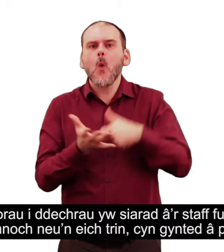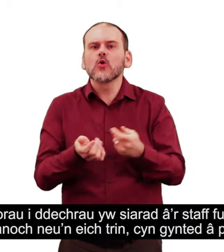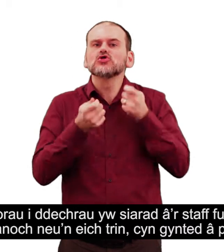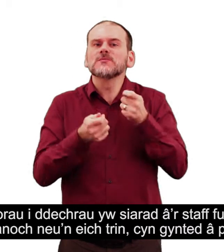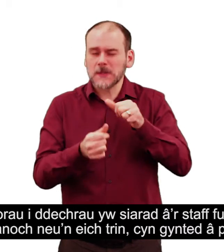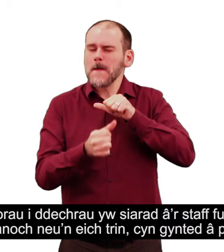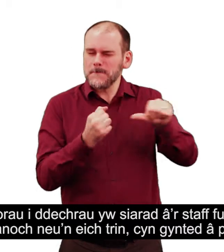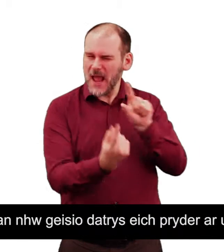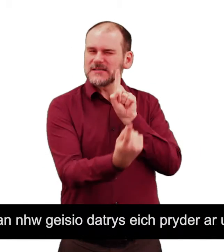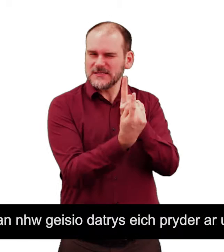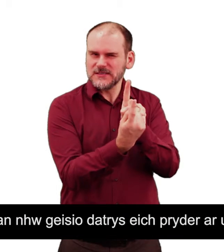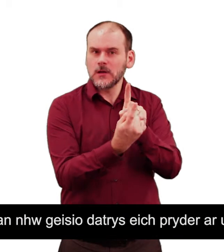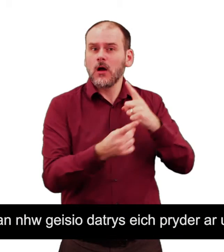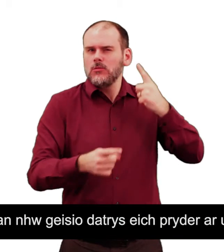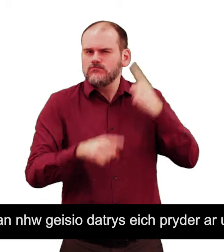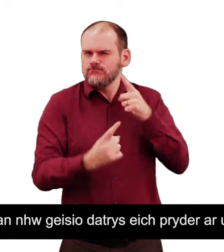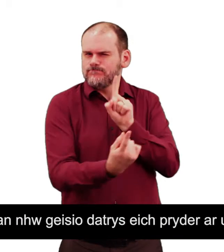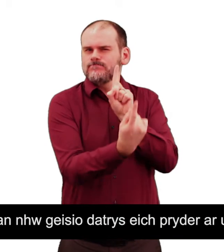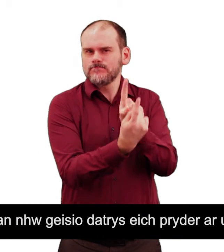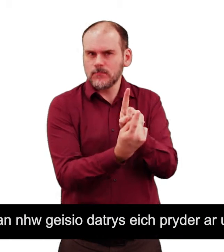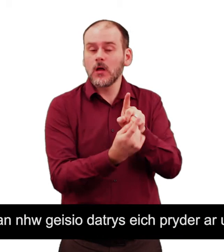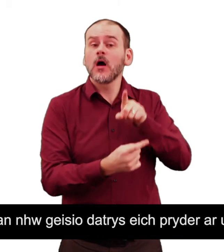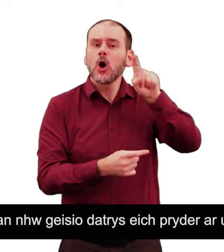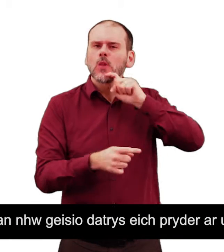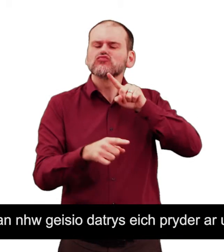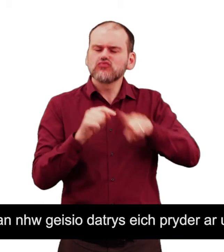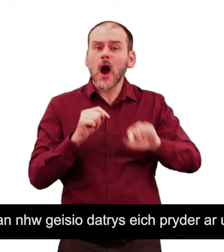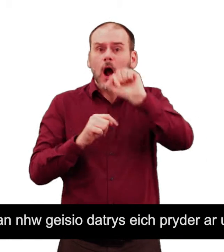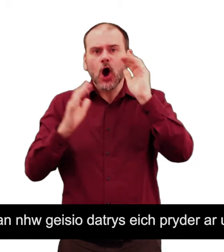gynted â phosib. Fe allan nhw geisio datrys eich pryder ar unwaith.